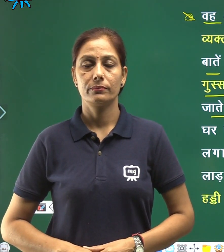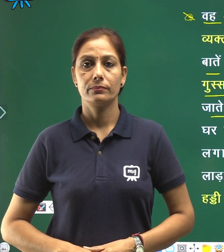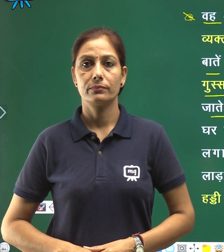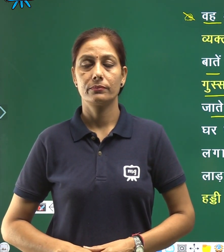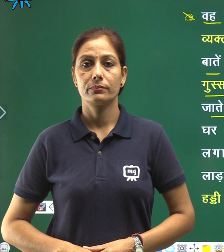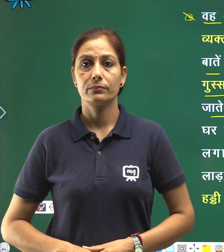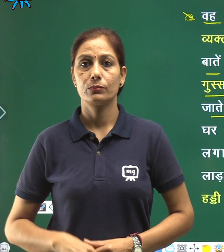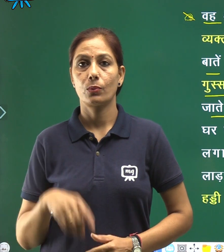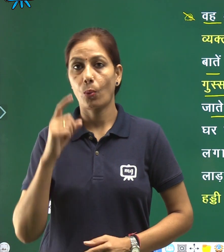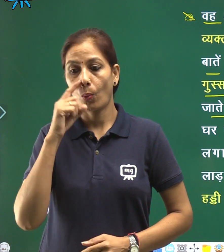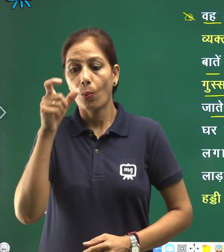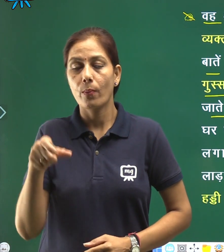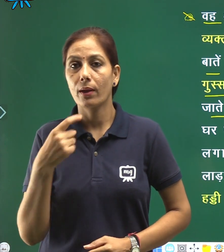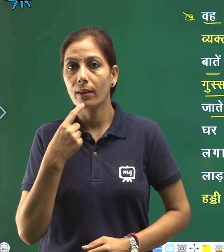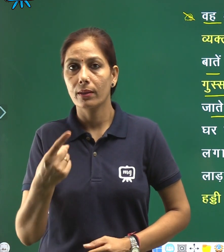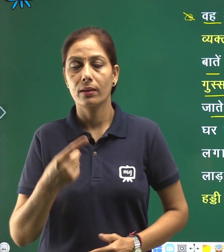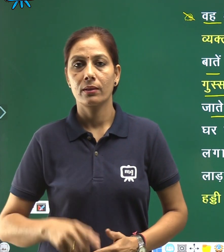वह कहती है कि